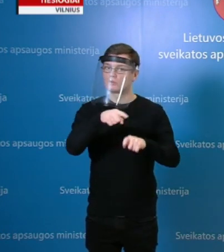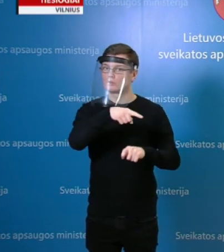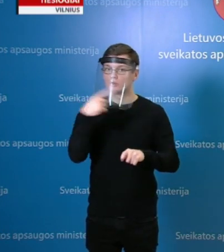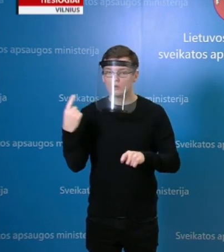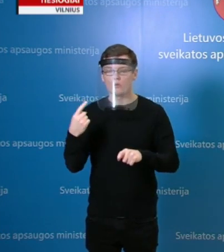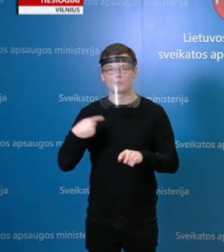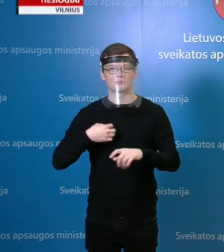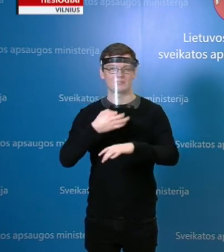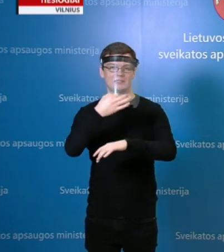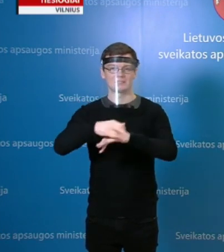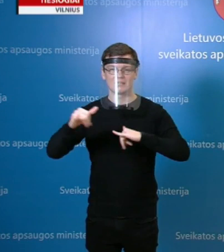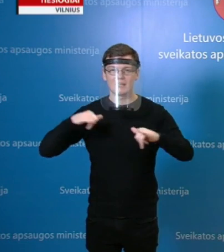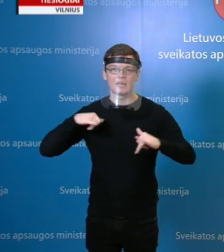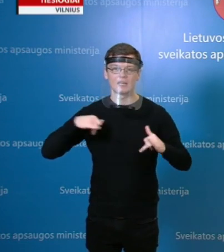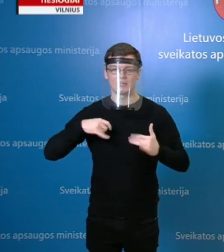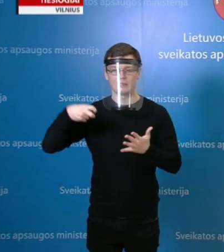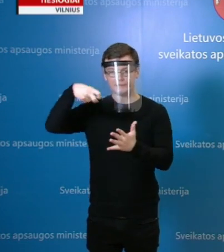be reikalo